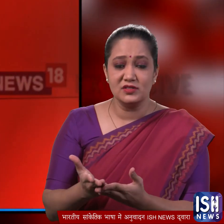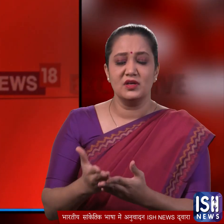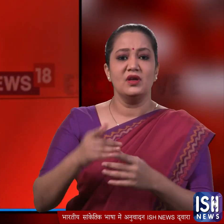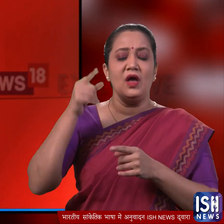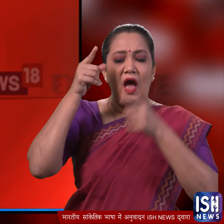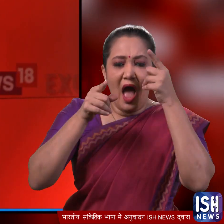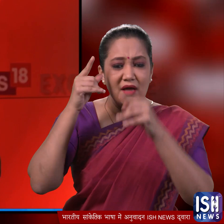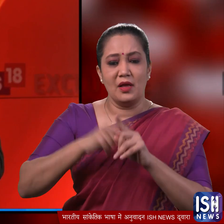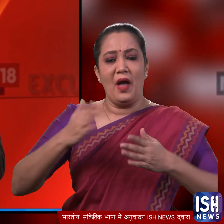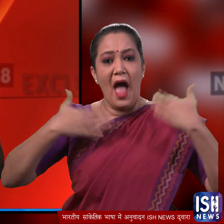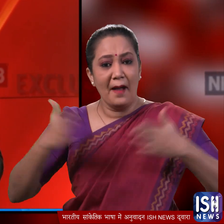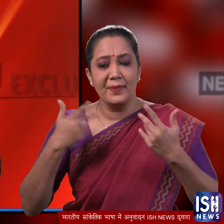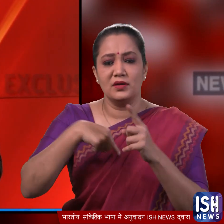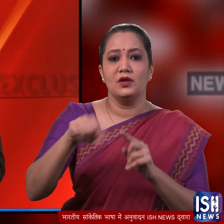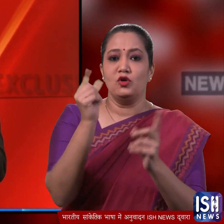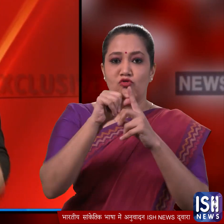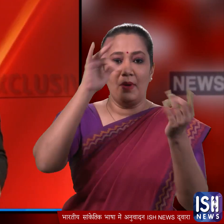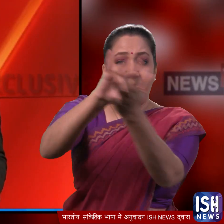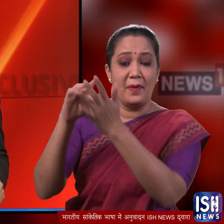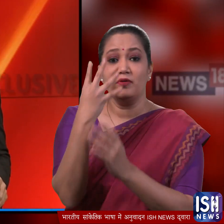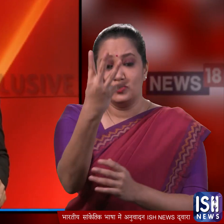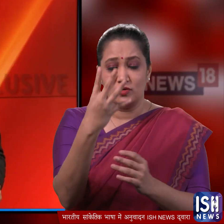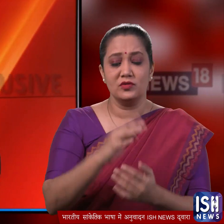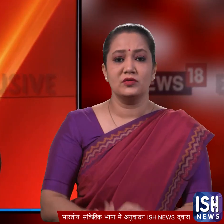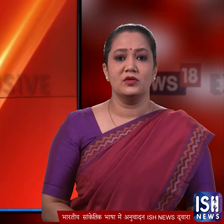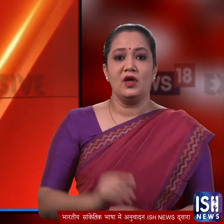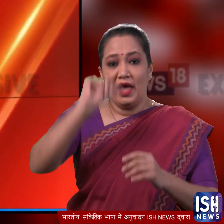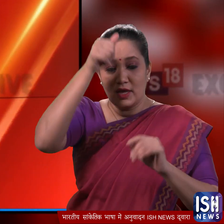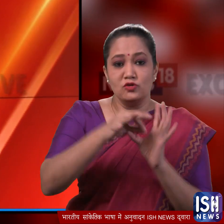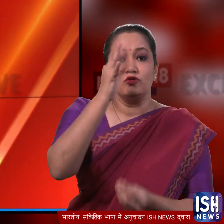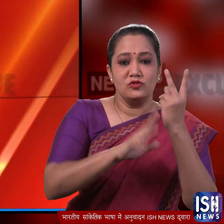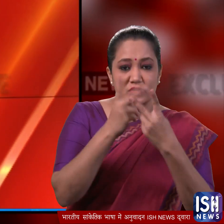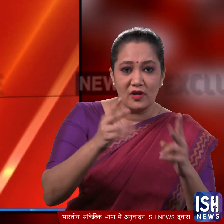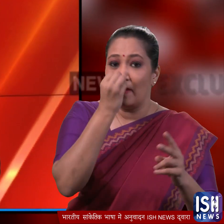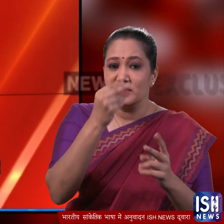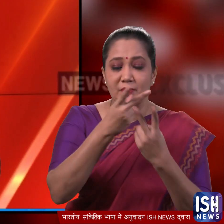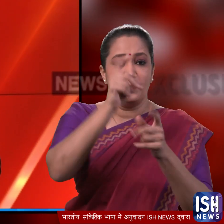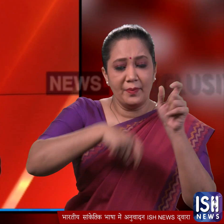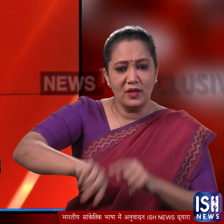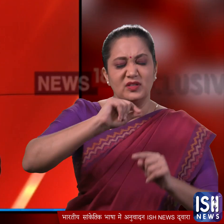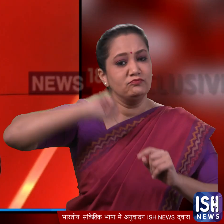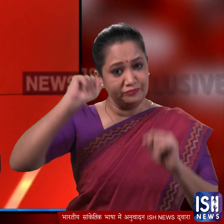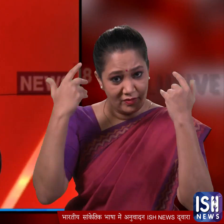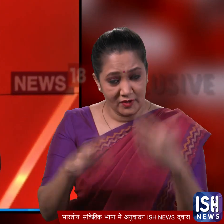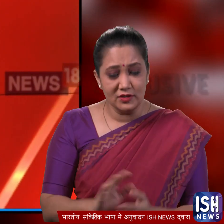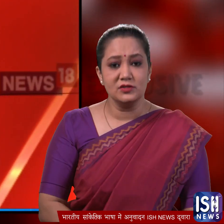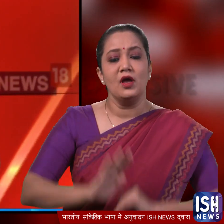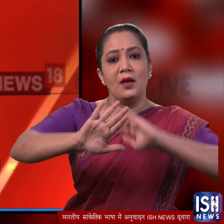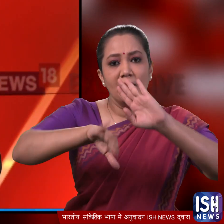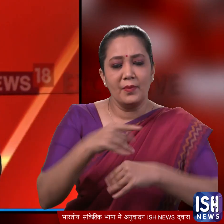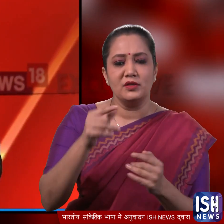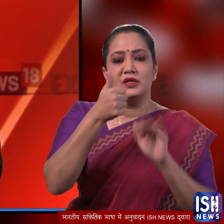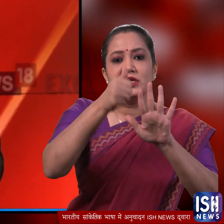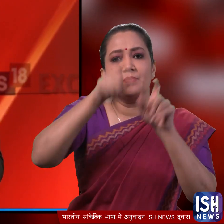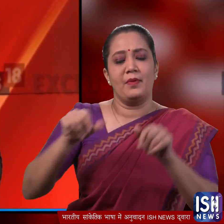जश्न मनाने के आरोपों में यूपी के 4 जिलों में हिंदूवादी संगठनों और बीजेपी के कार्यकर्ताओं ने विरोध प्रदर्शन किए थे,